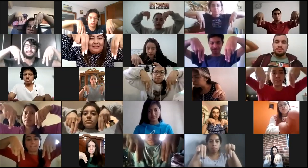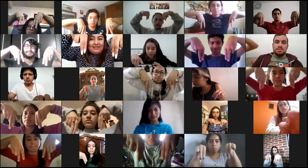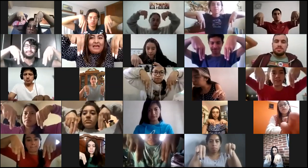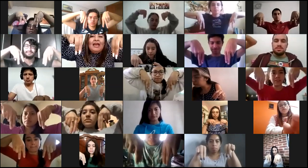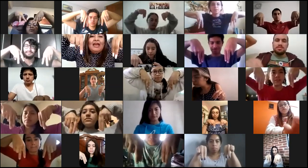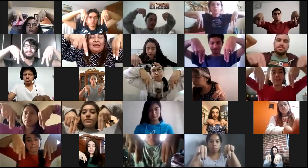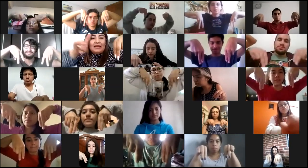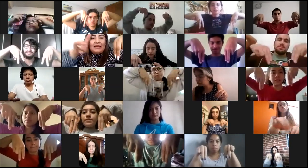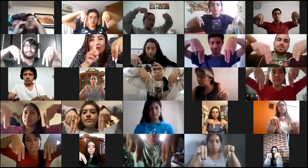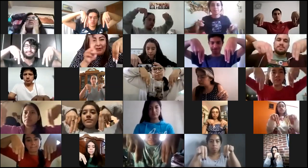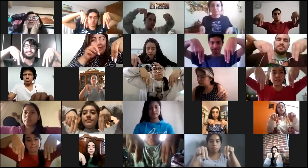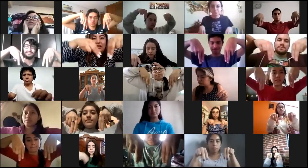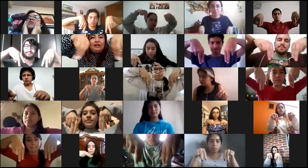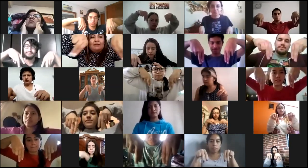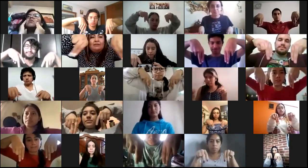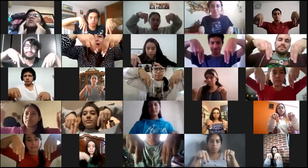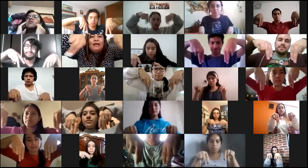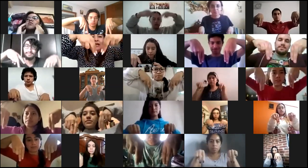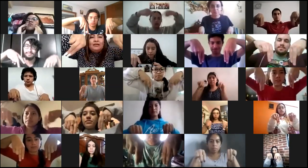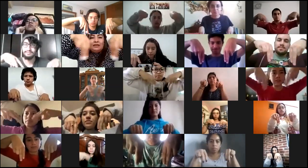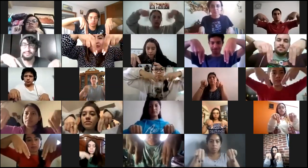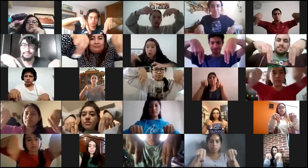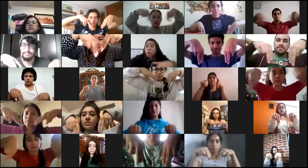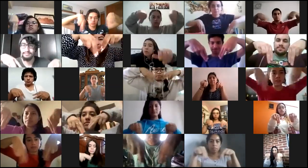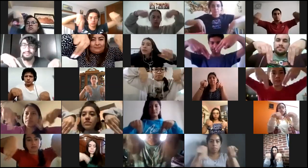Ñ, hago el palito de arriba. Ñ.